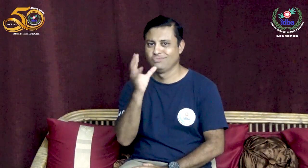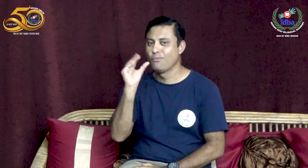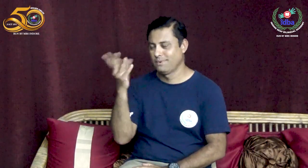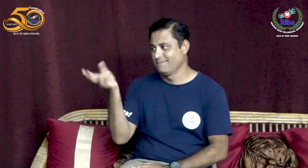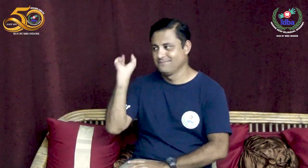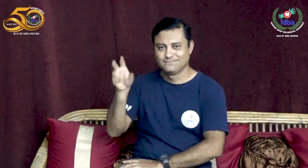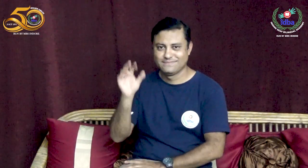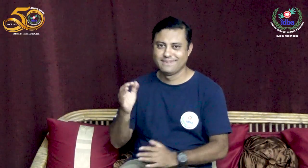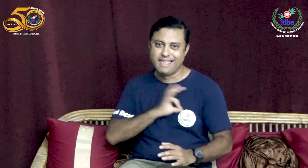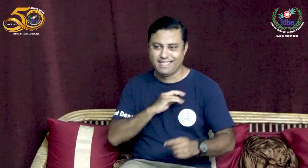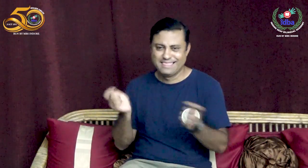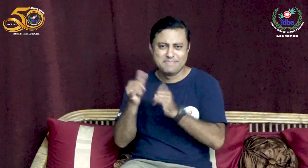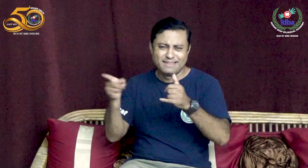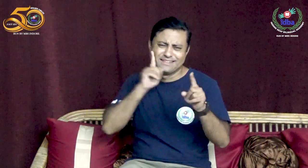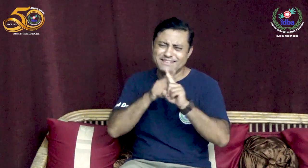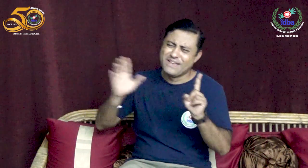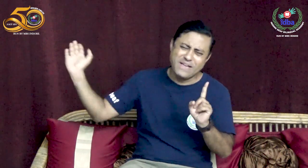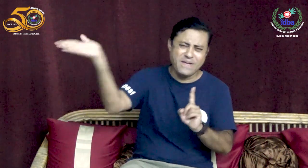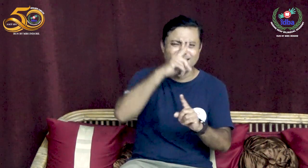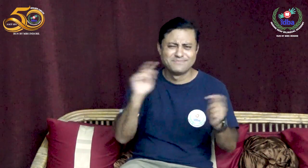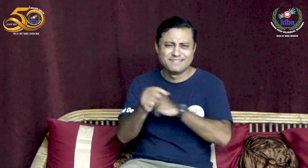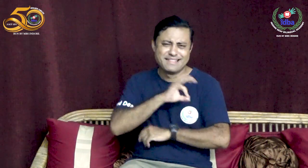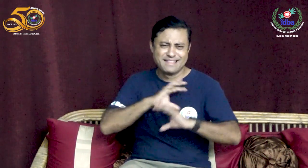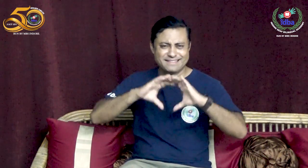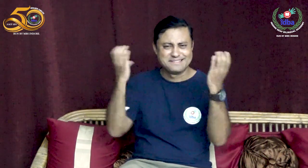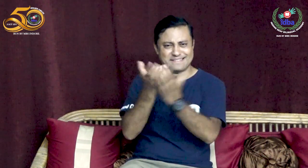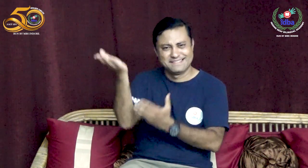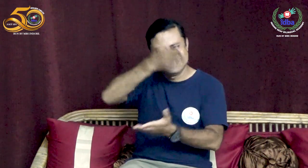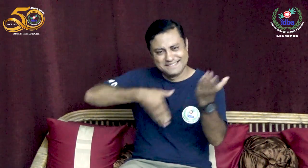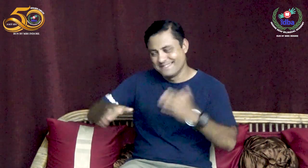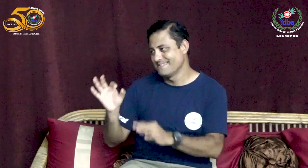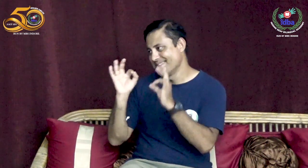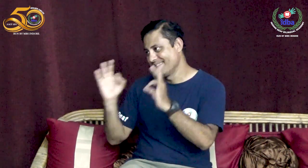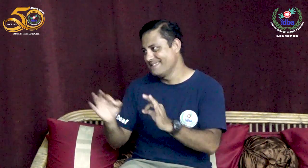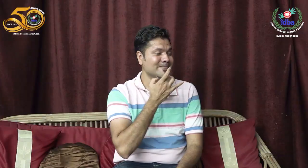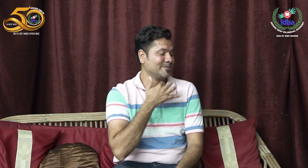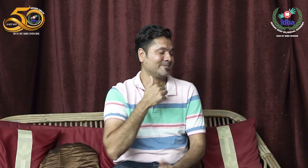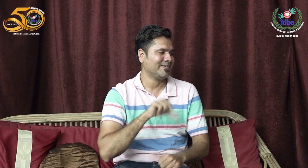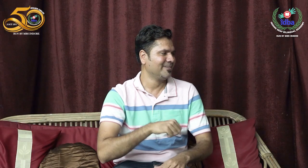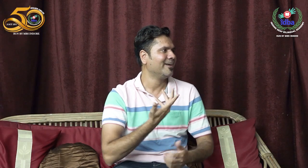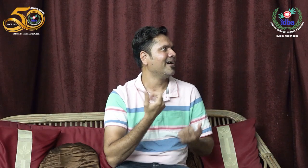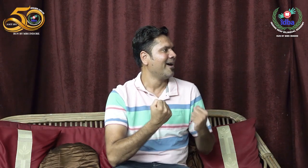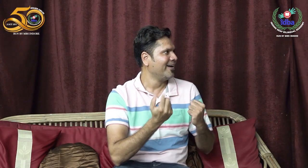उससे खेलता था, हार्ड बॉल से मैं आज तक नहीं खेल पाया, ऐसा बोल रहे हैं। सभी को मोस्टली क्रिकेट ही पसंद